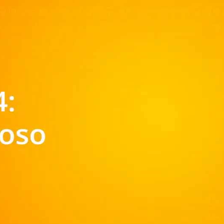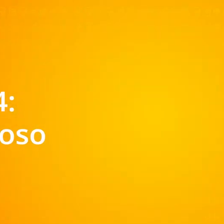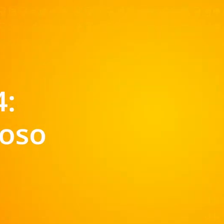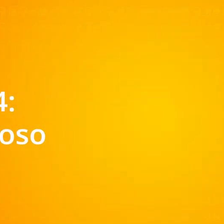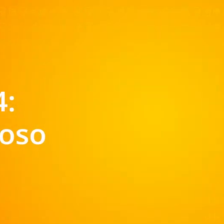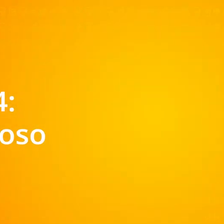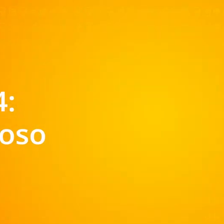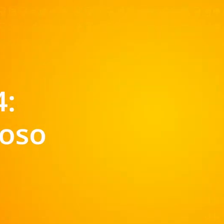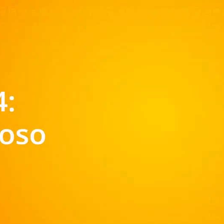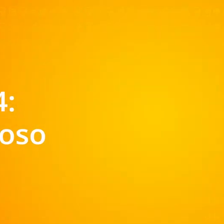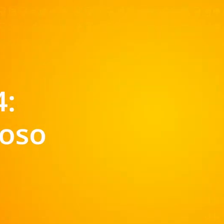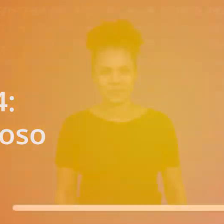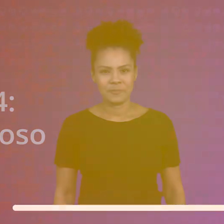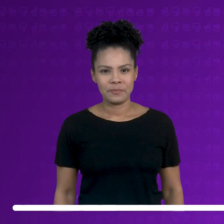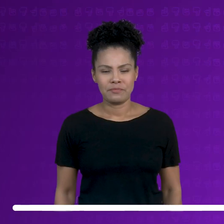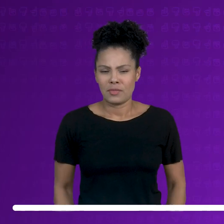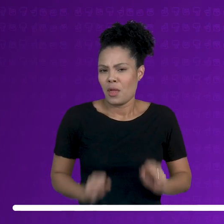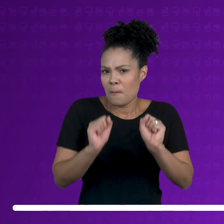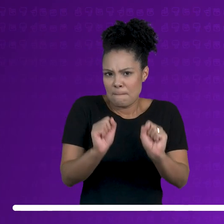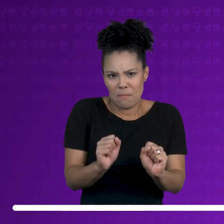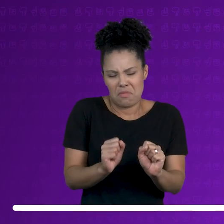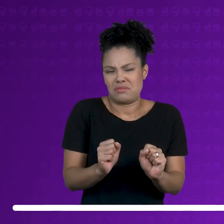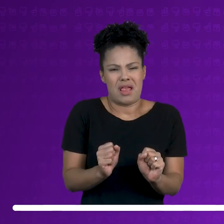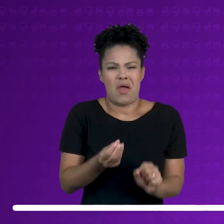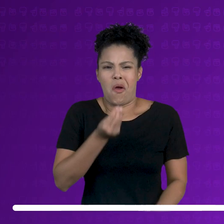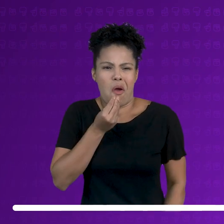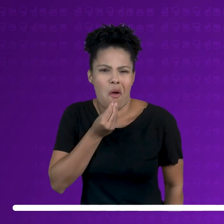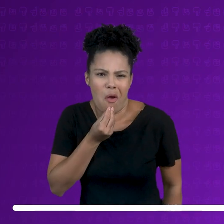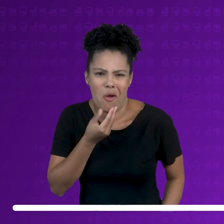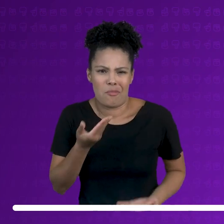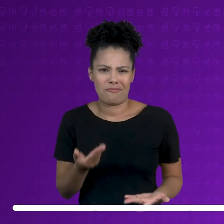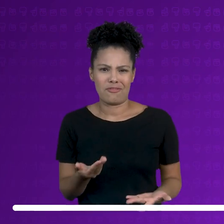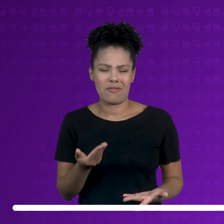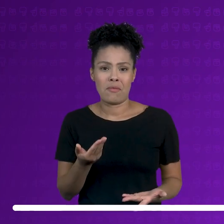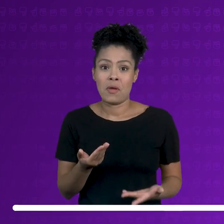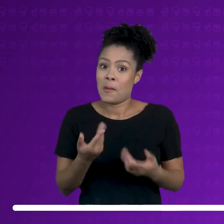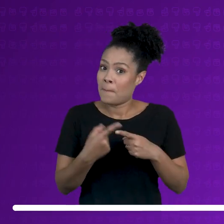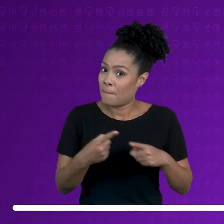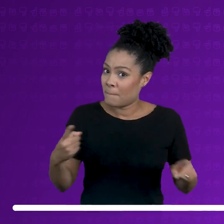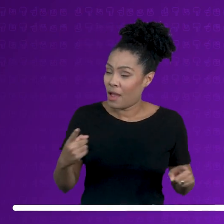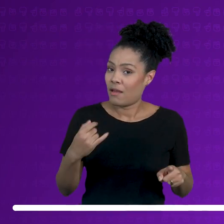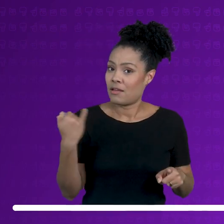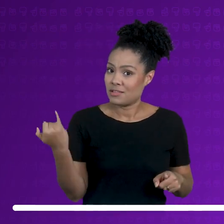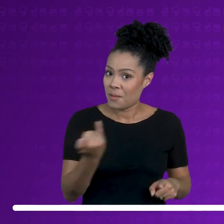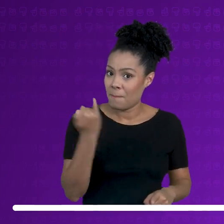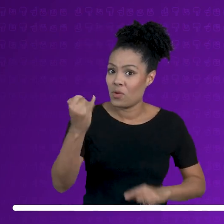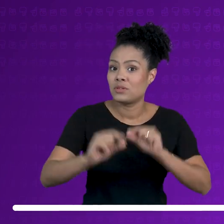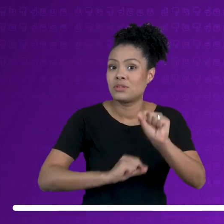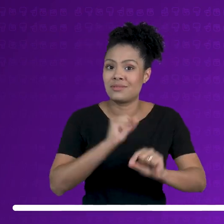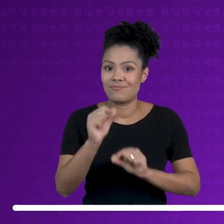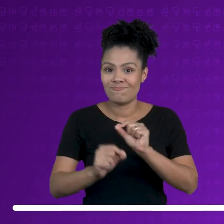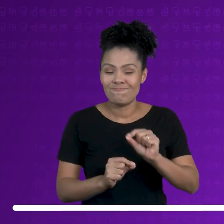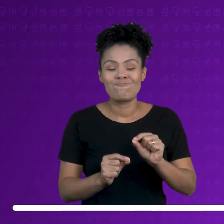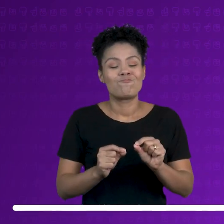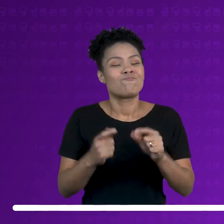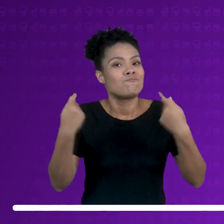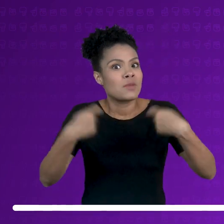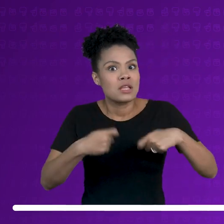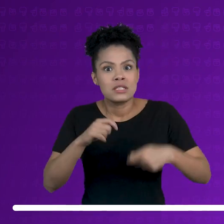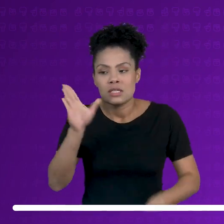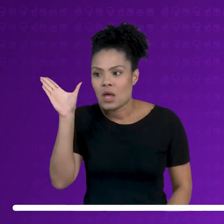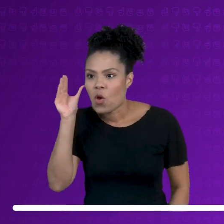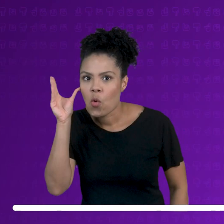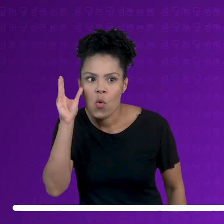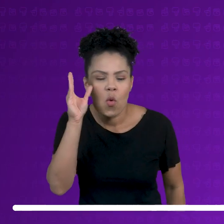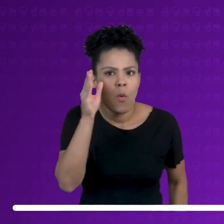dica. Ser curioso. Pode parecer um tanto óbvio, mas para aprender a Libras bem, é indispensável que a pessoa